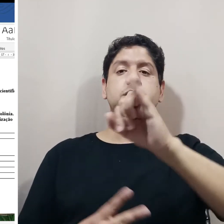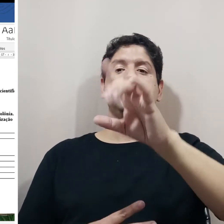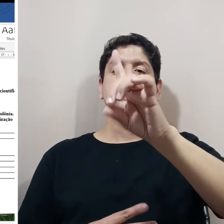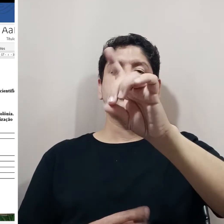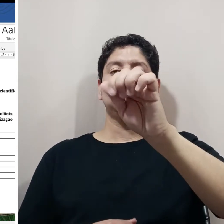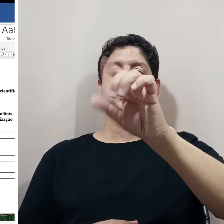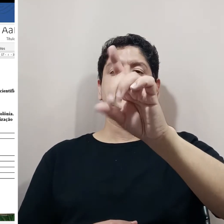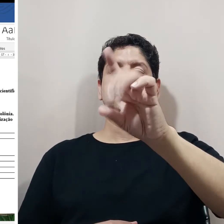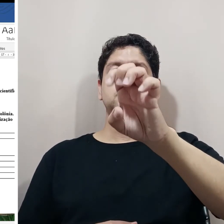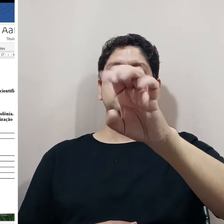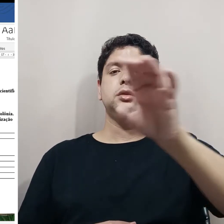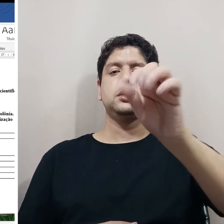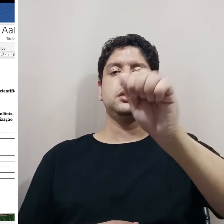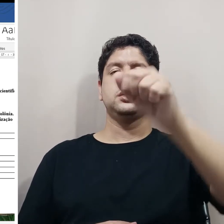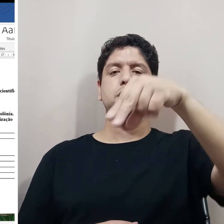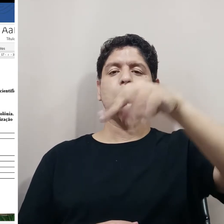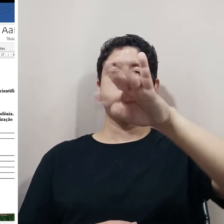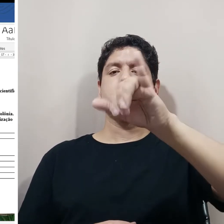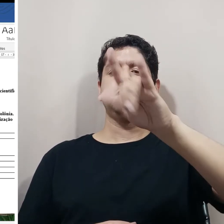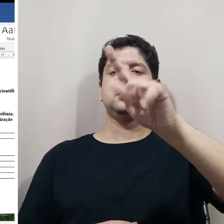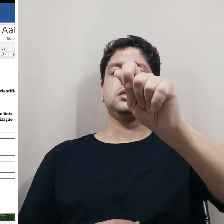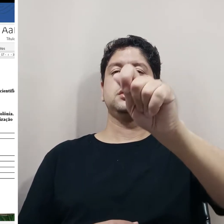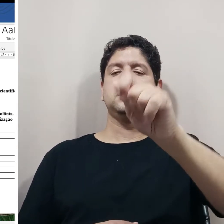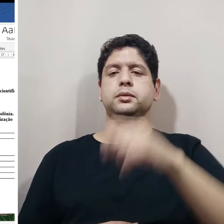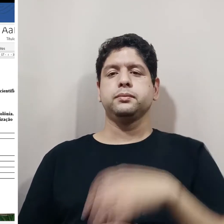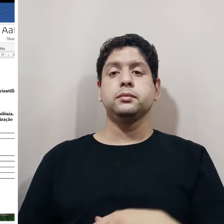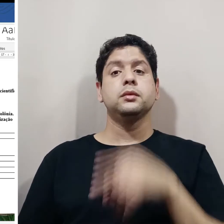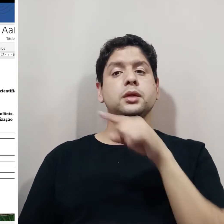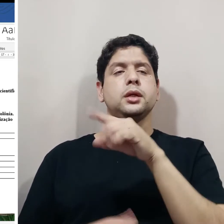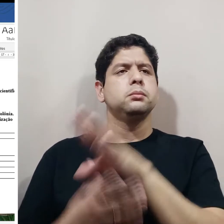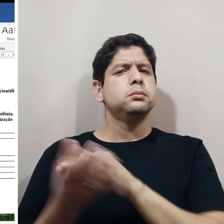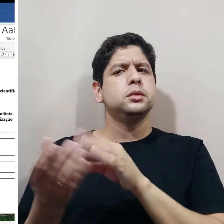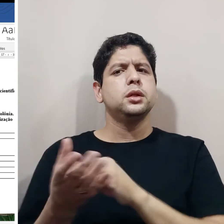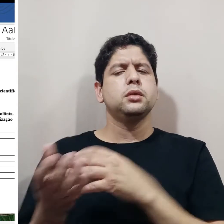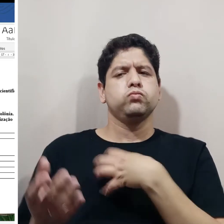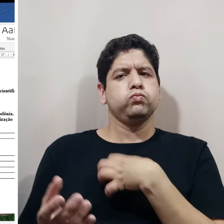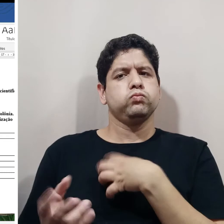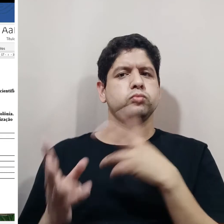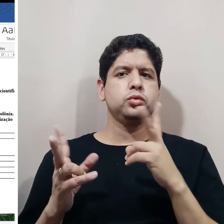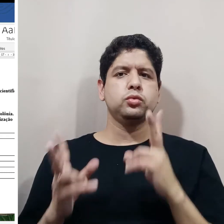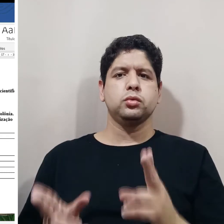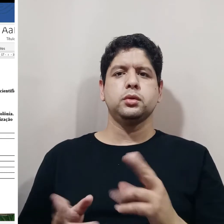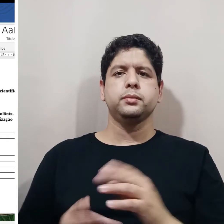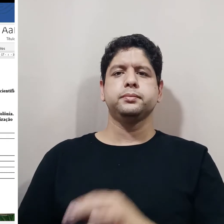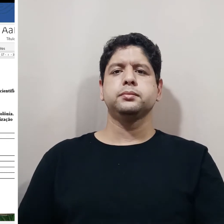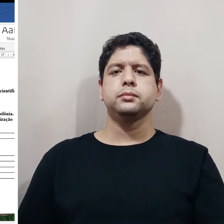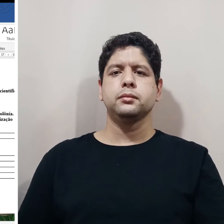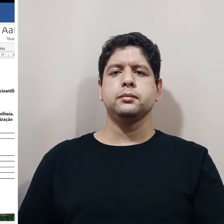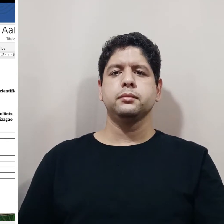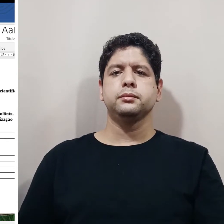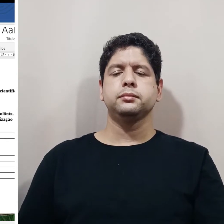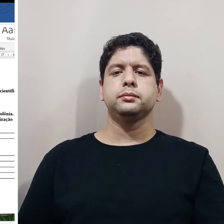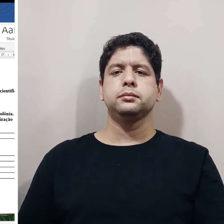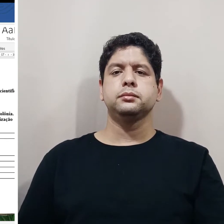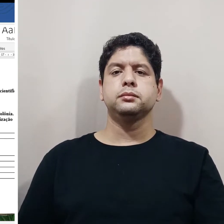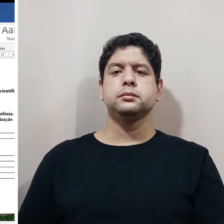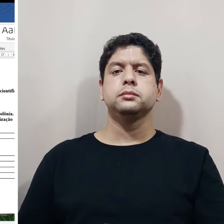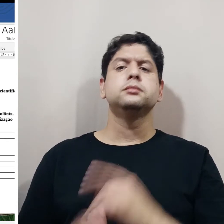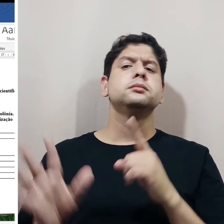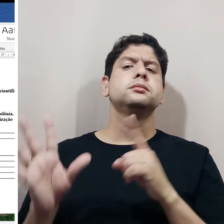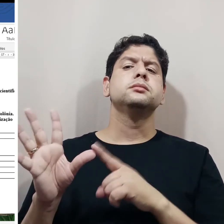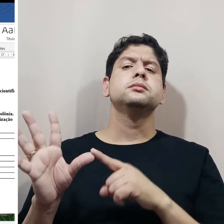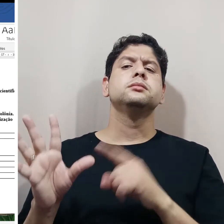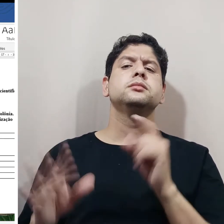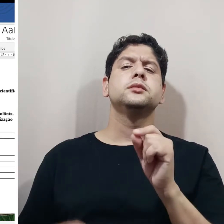no pensamento da Grécia e da Roma da Idade Antiga, né, que foi antes lá da